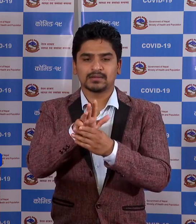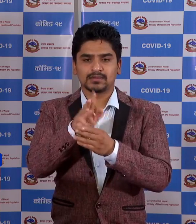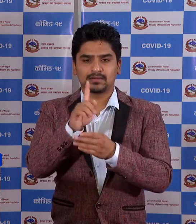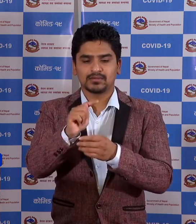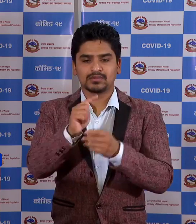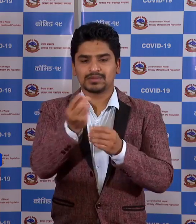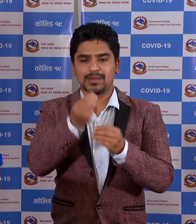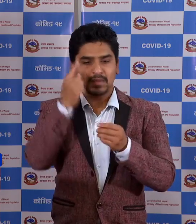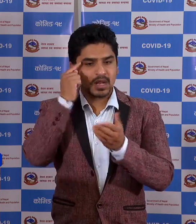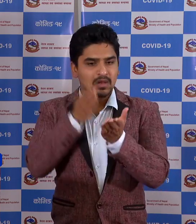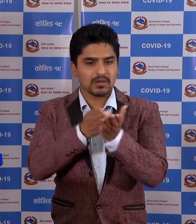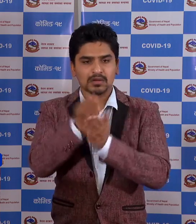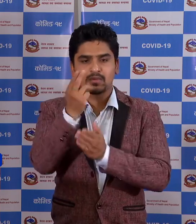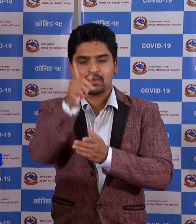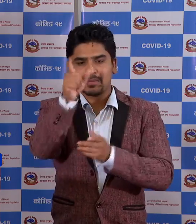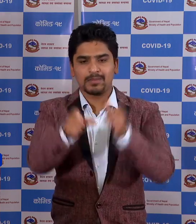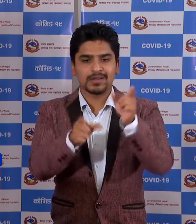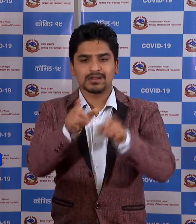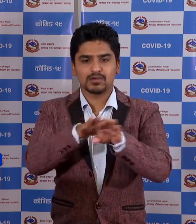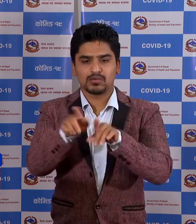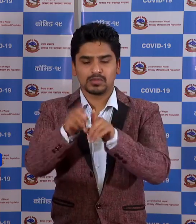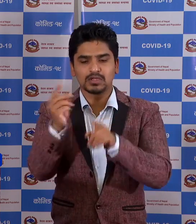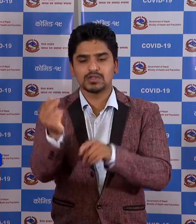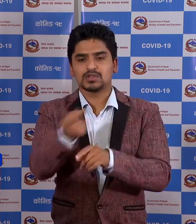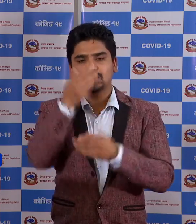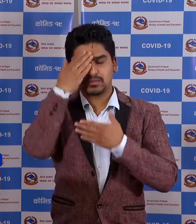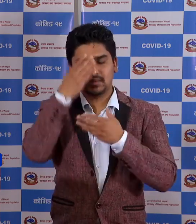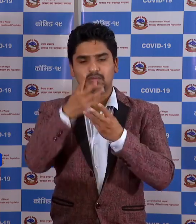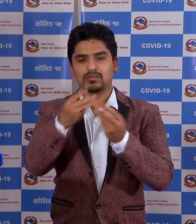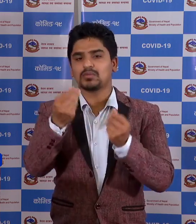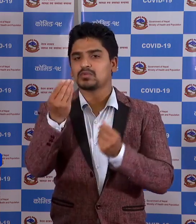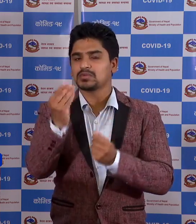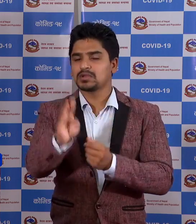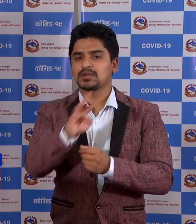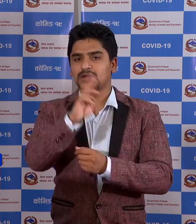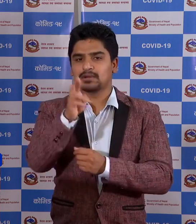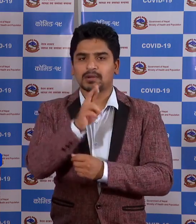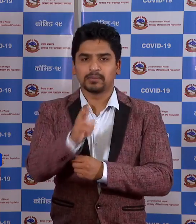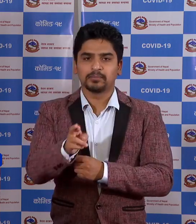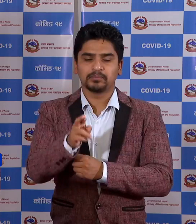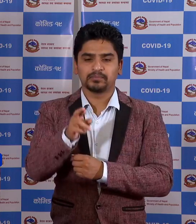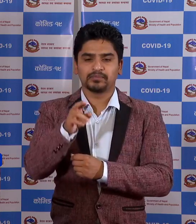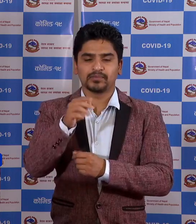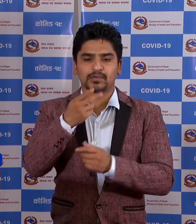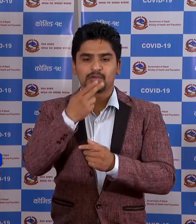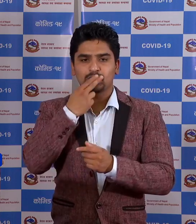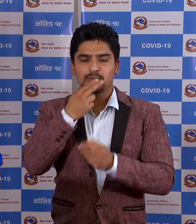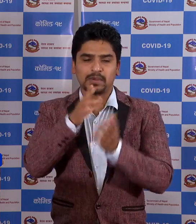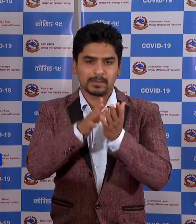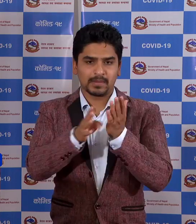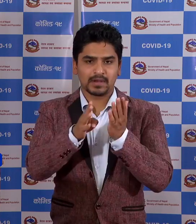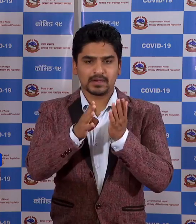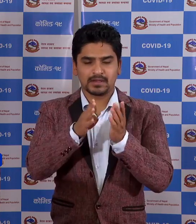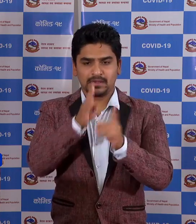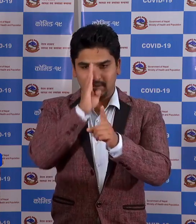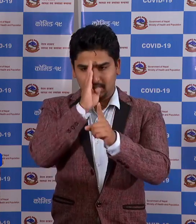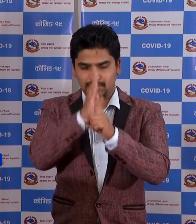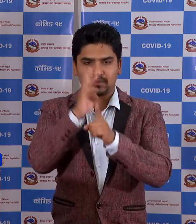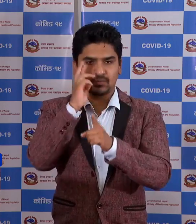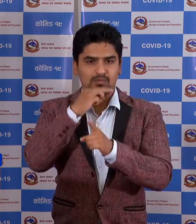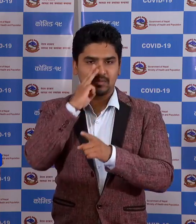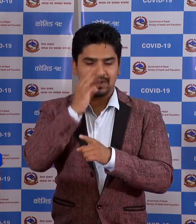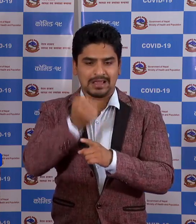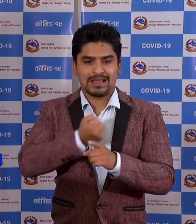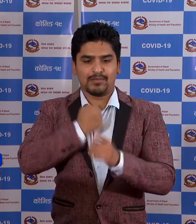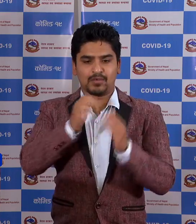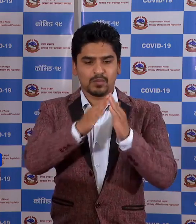कोभिड-19 का सामान्य लक्षण भएका व्यक्तिहरू पनि छिटो निको हुनुहुन्छ र यो धुम्रपानबाट अप्रत्यक्ष रूपमा